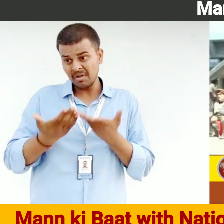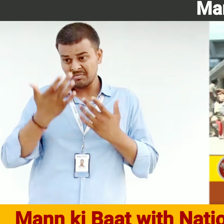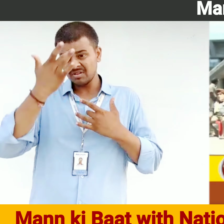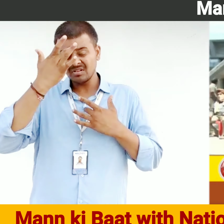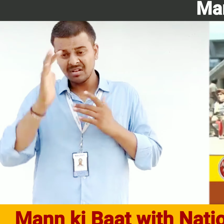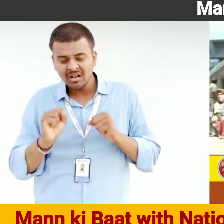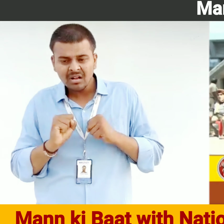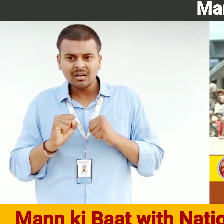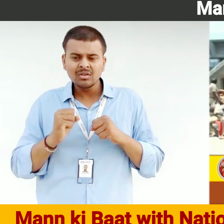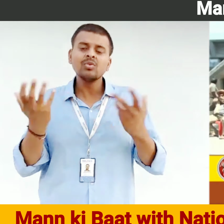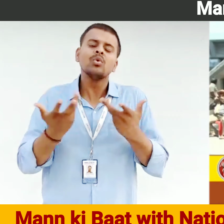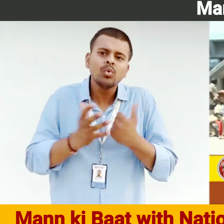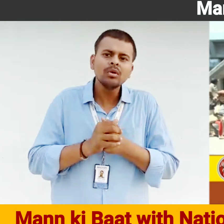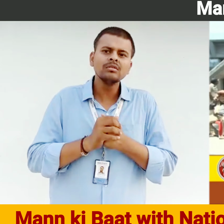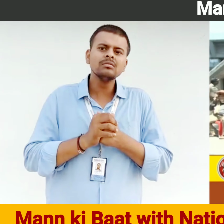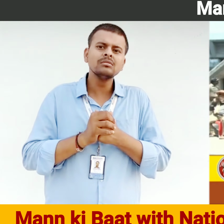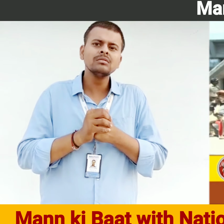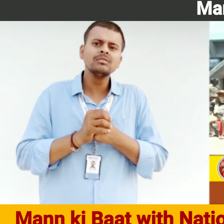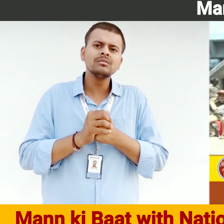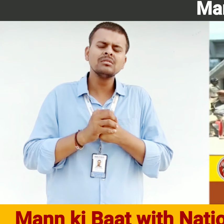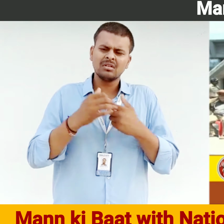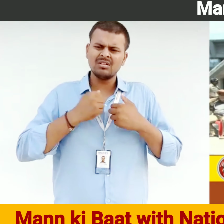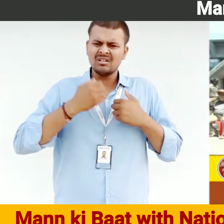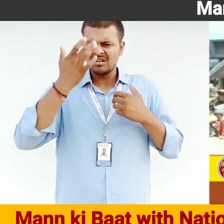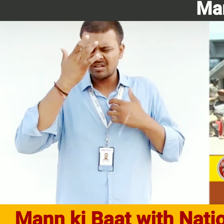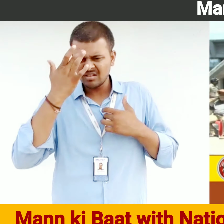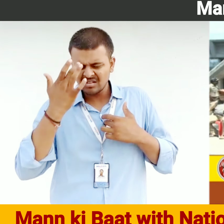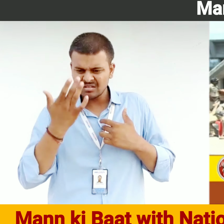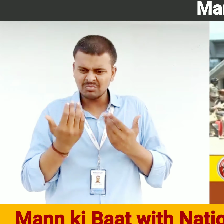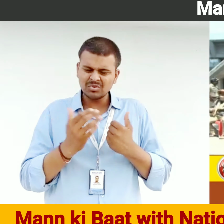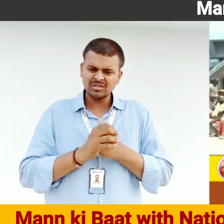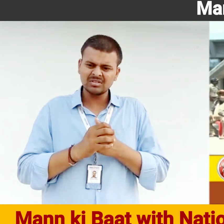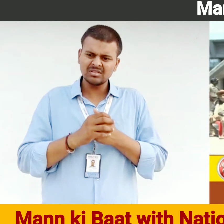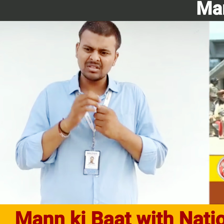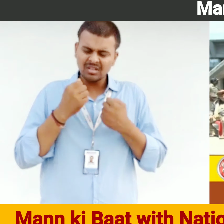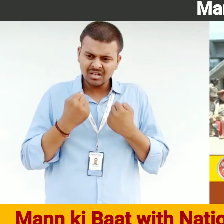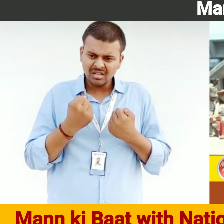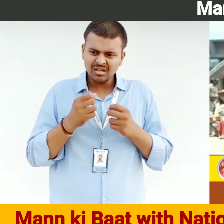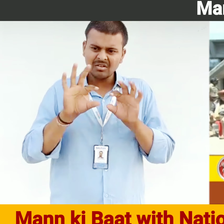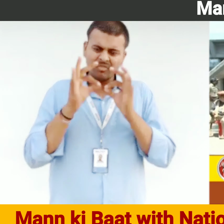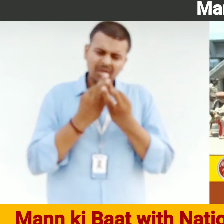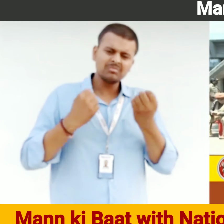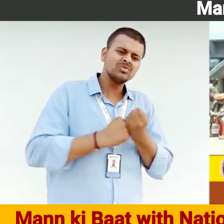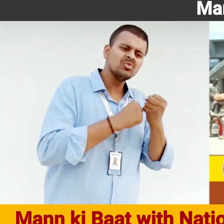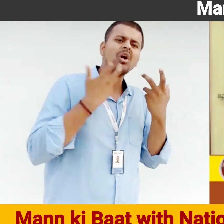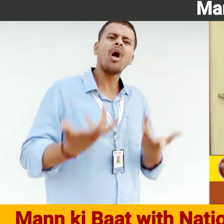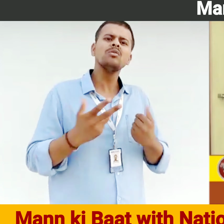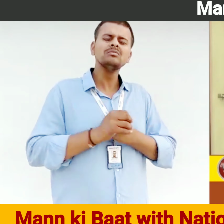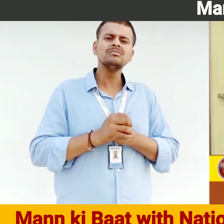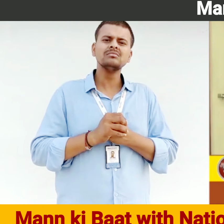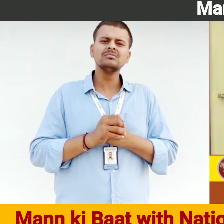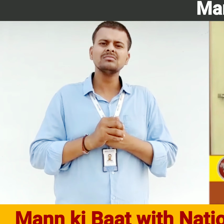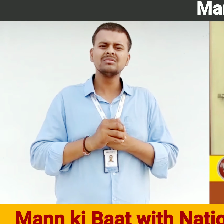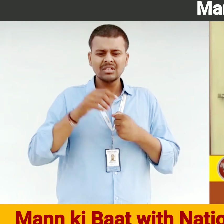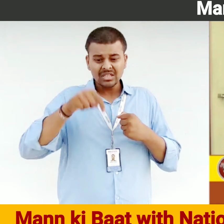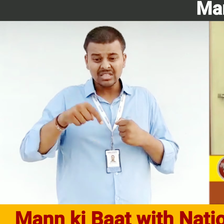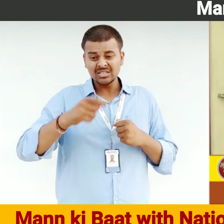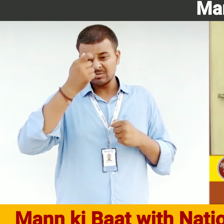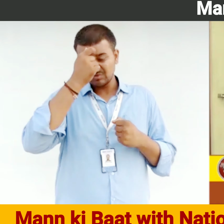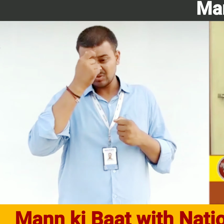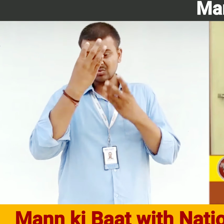तो क्या होगा? अपना इलाज कराएं या फिर परिवार के लिए रोटी की चिंता करें? इस तकलीफ